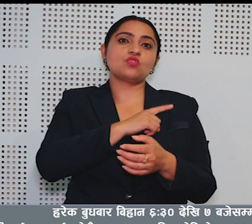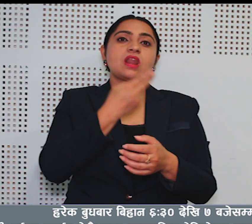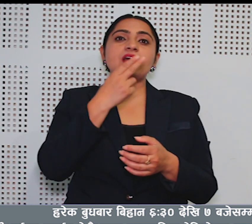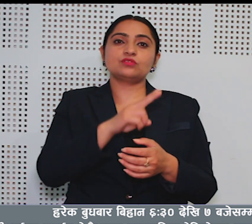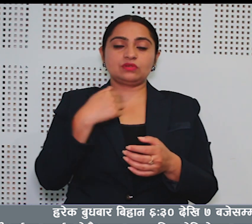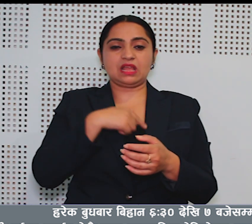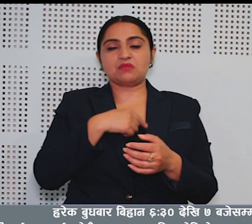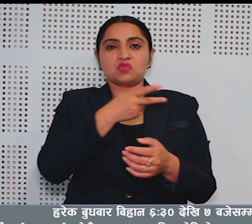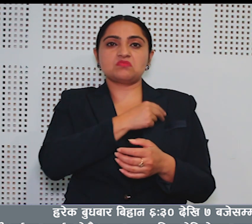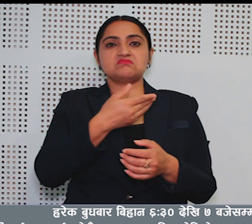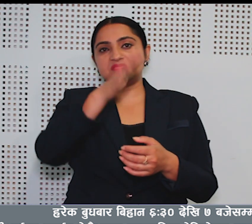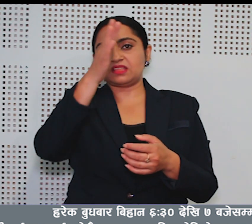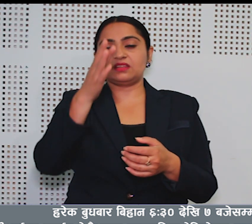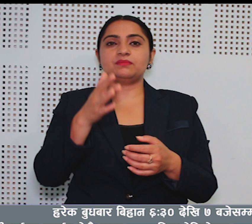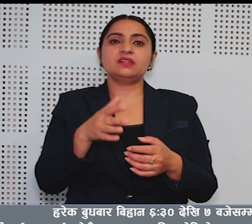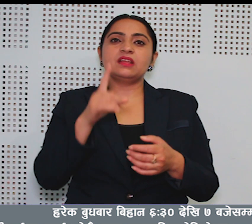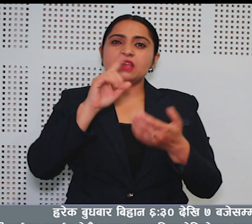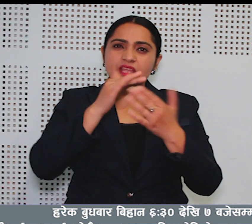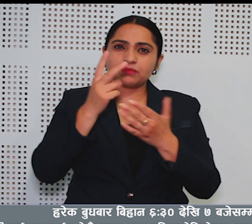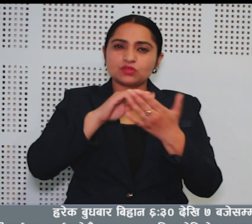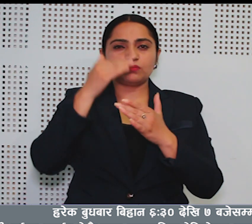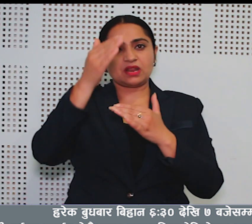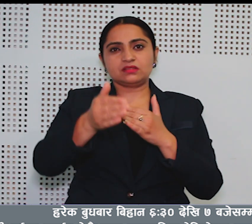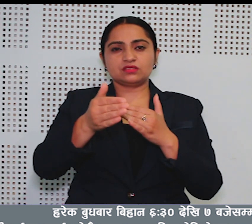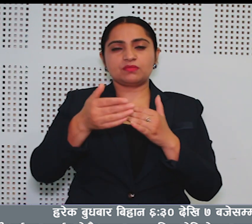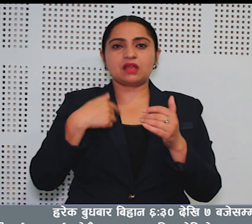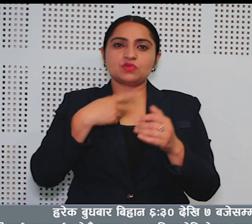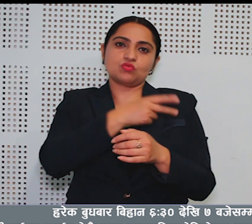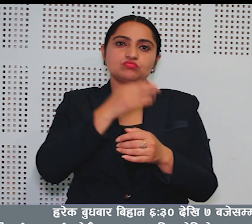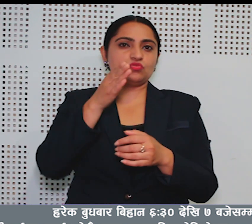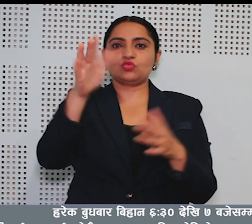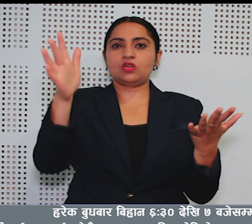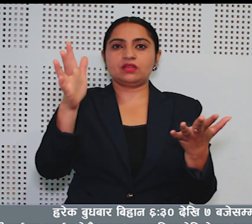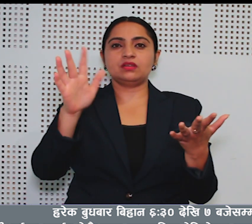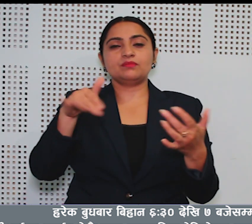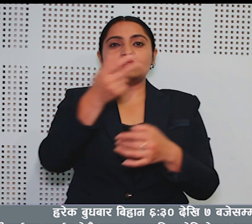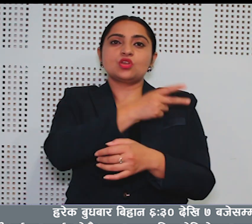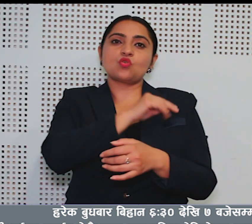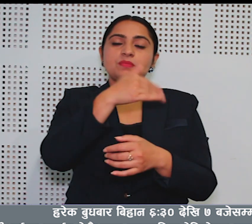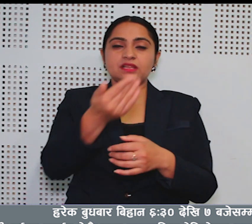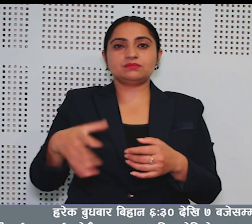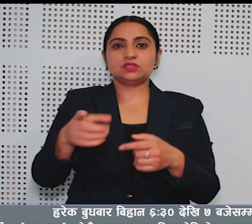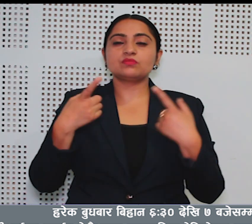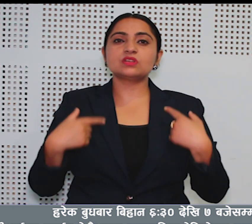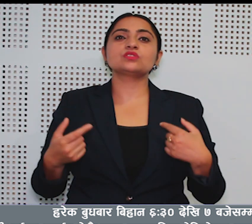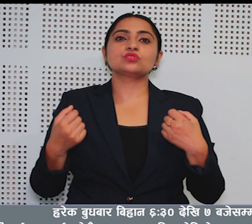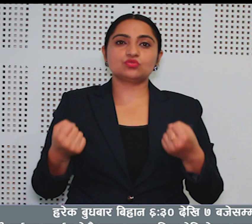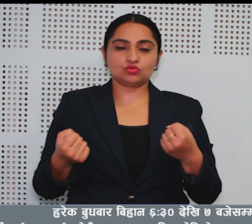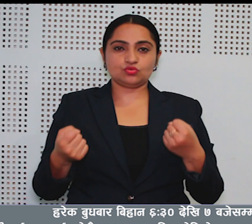लगाउँदैन भनेर हामीले 1-2 महिनासम्म लगाएनौँ। जब त्यो खोप लगायौँ अनि सबै स्वास्थ्यले पनि तालिम दिने अनि